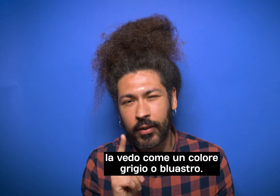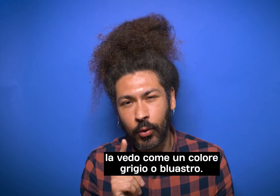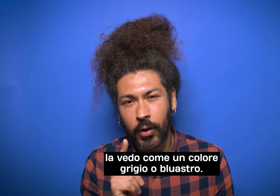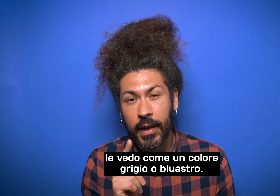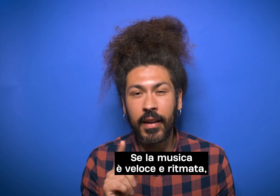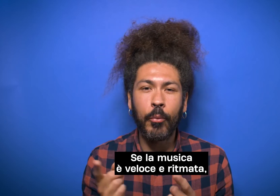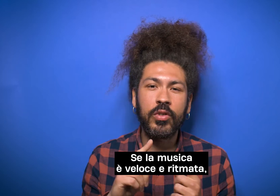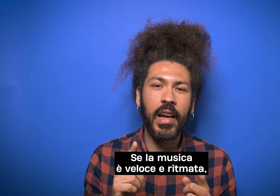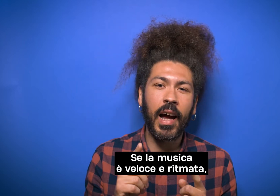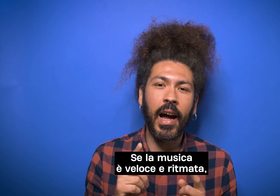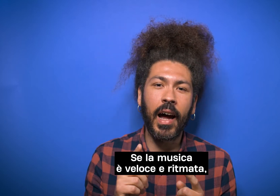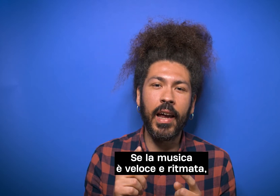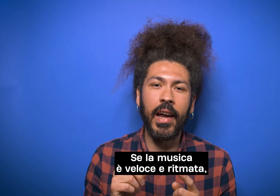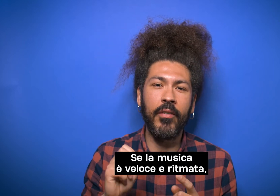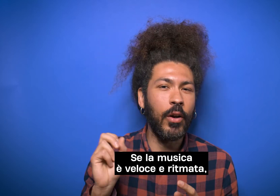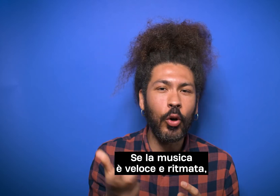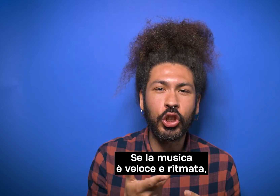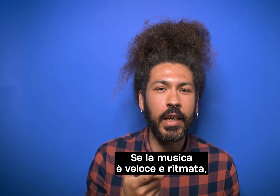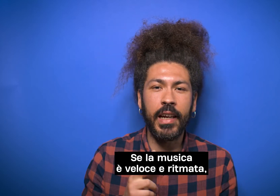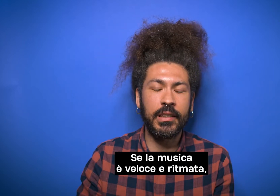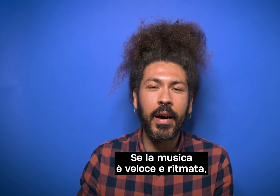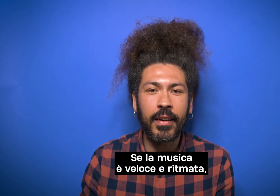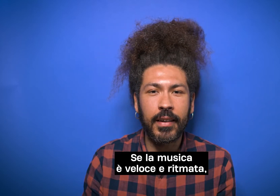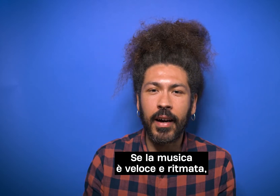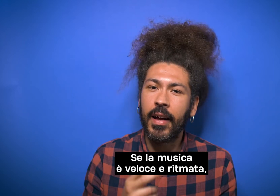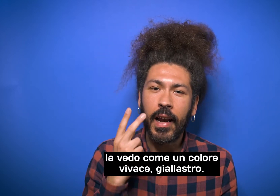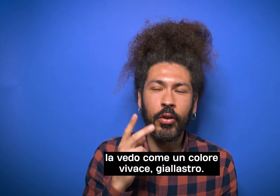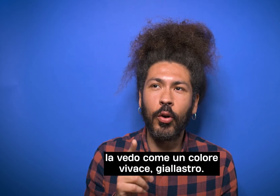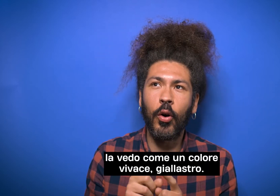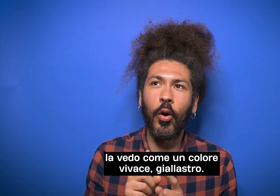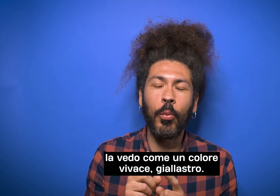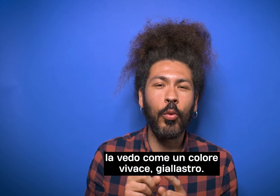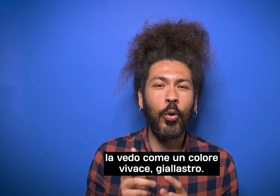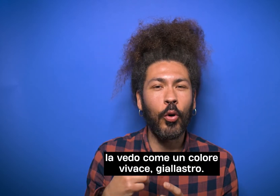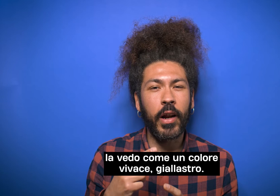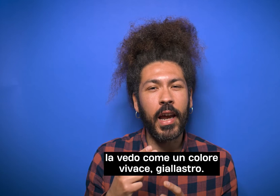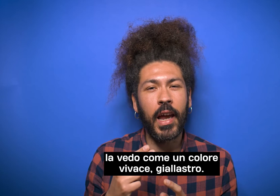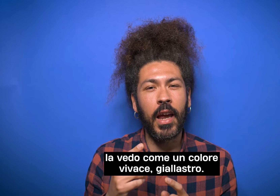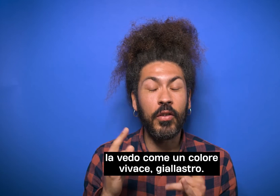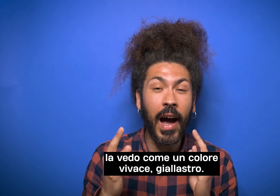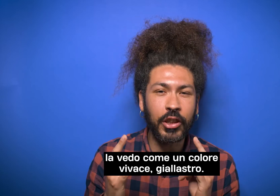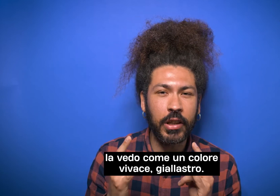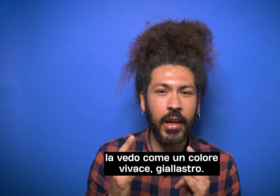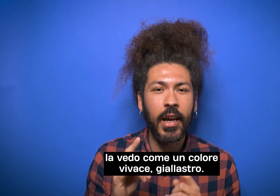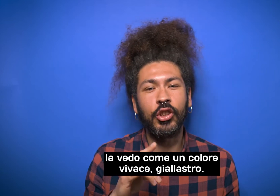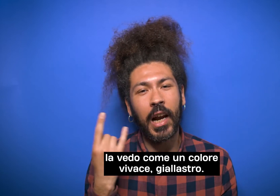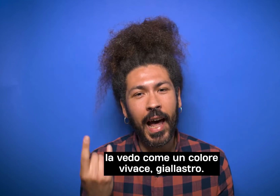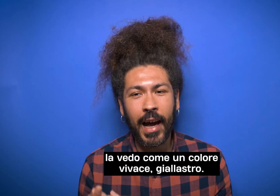bluastro, se la musica è veloce, ritmata, la vedo come un colore vivace,